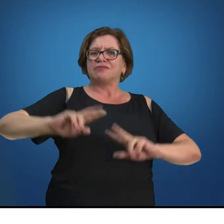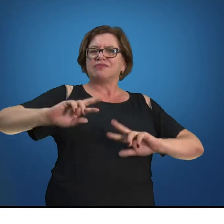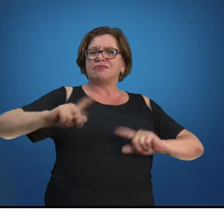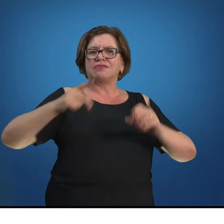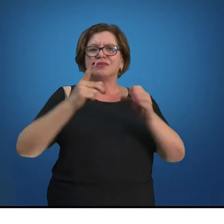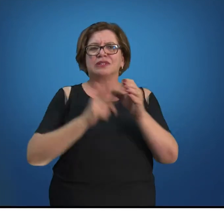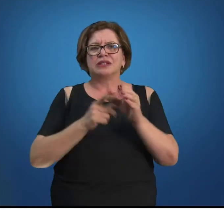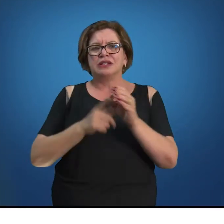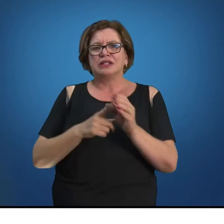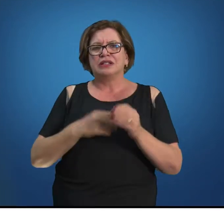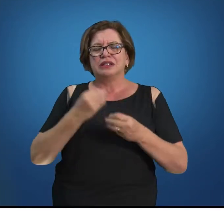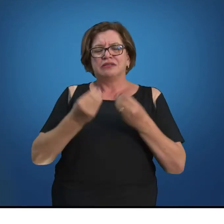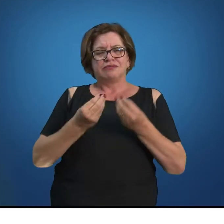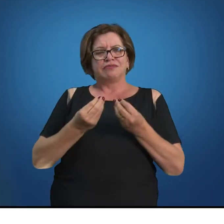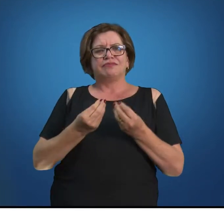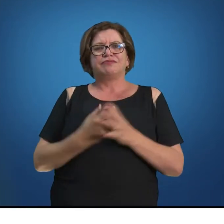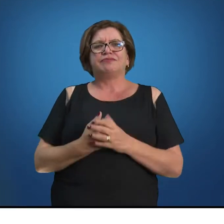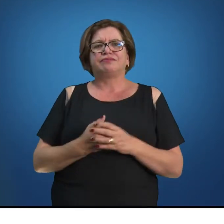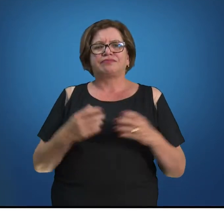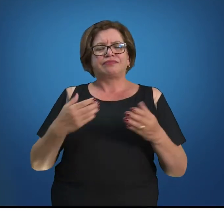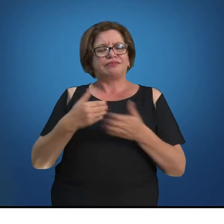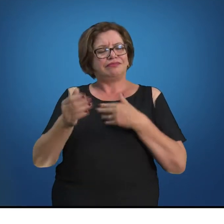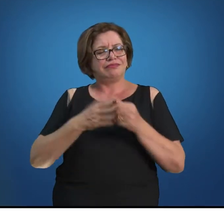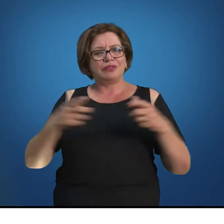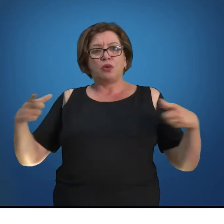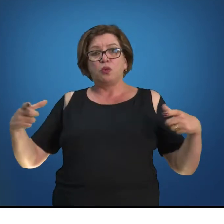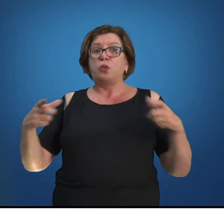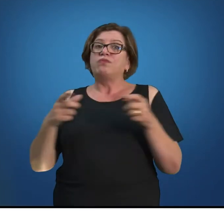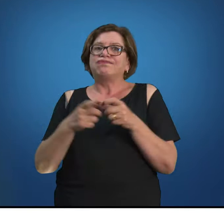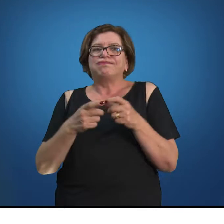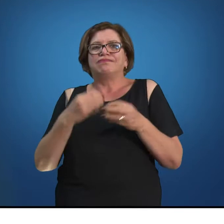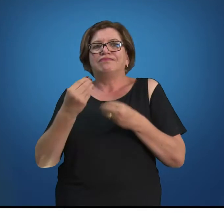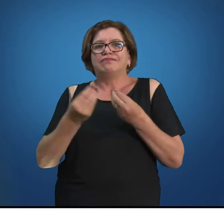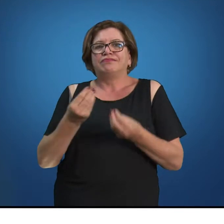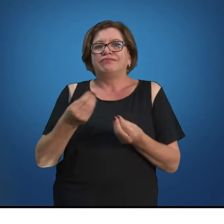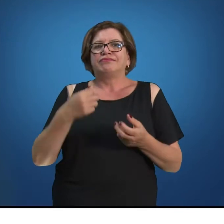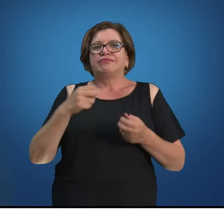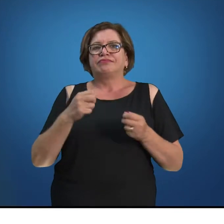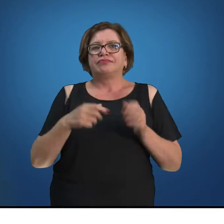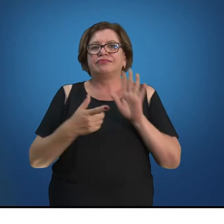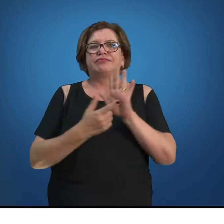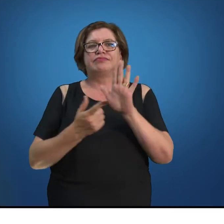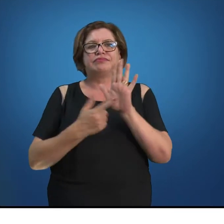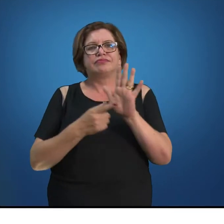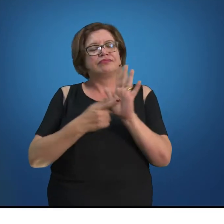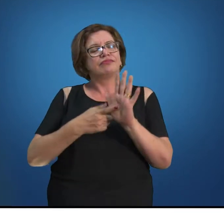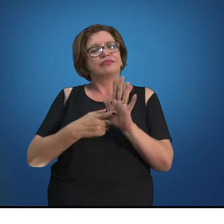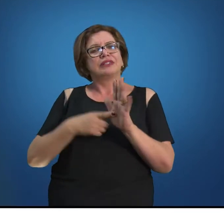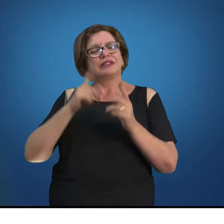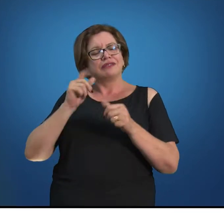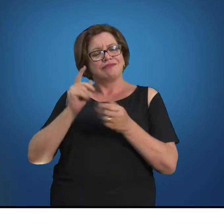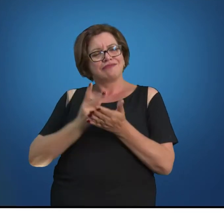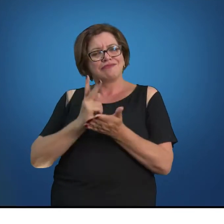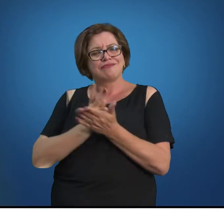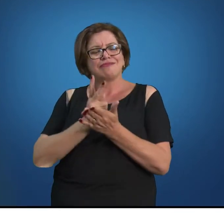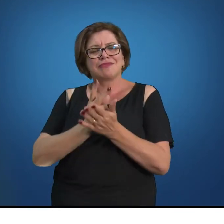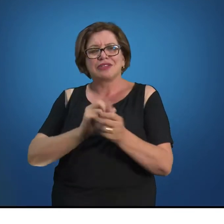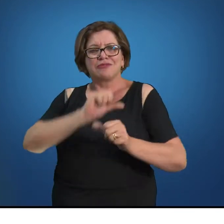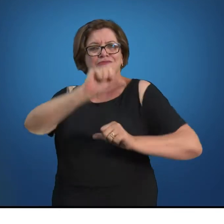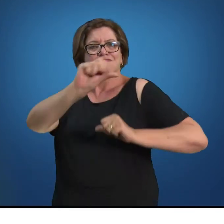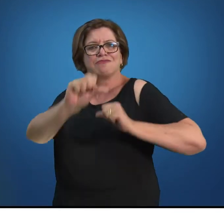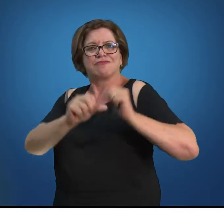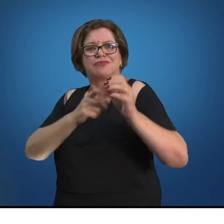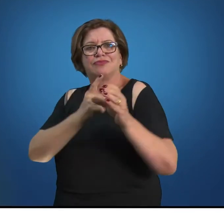com diferentes tamanhos. Ainda há o que se salientar nessa caminhada de reforma urbana, a criação